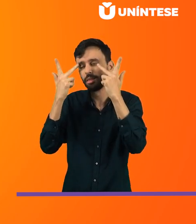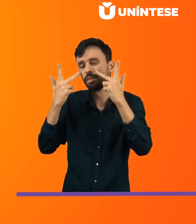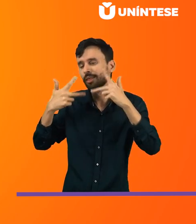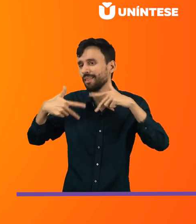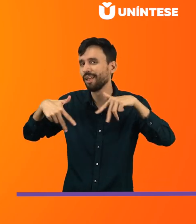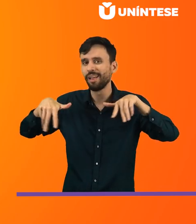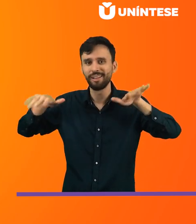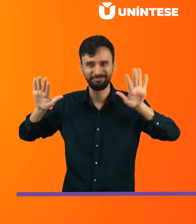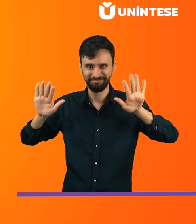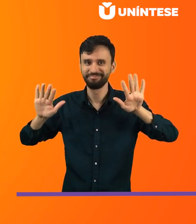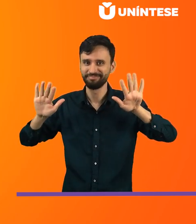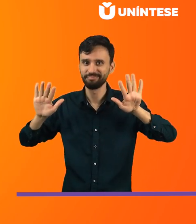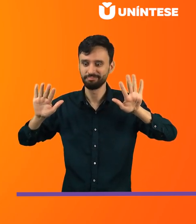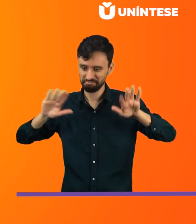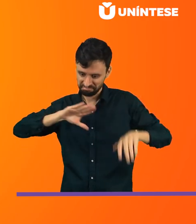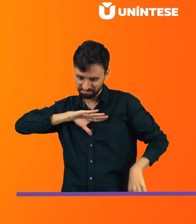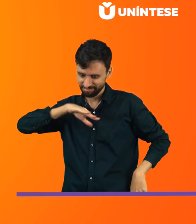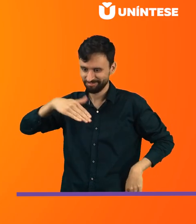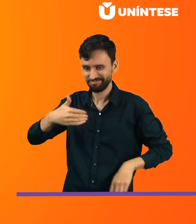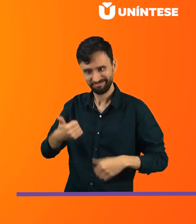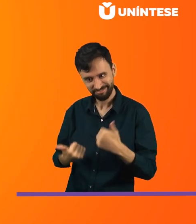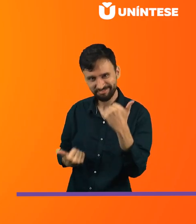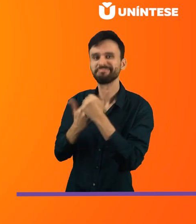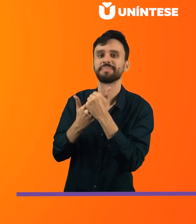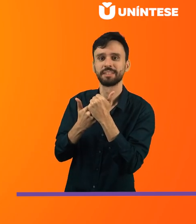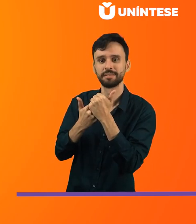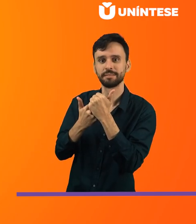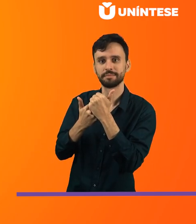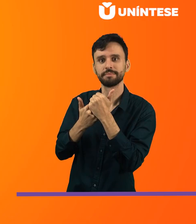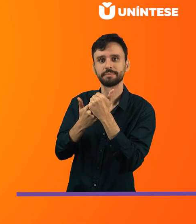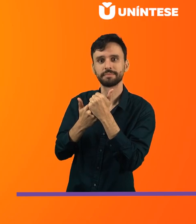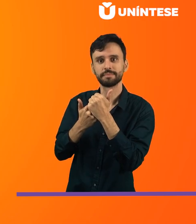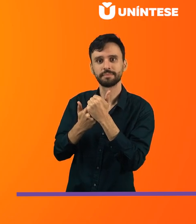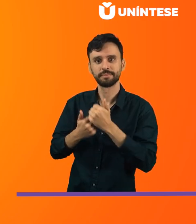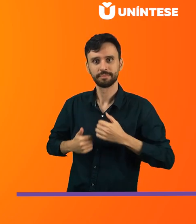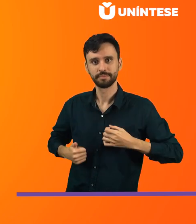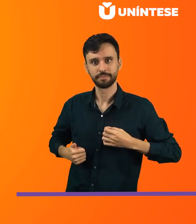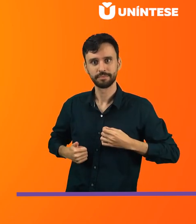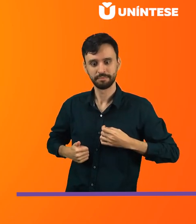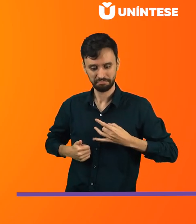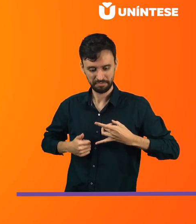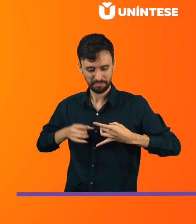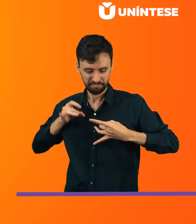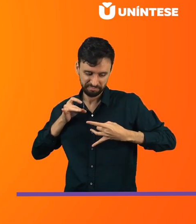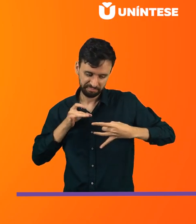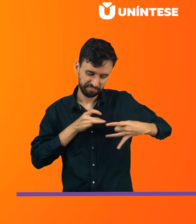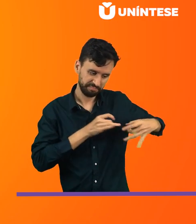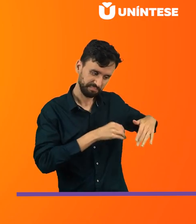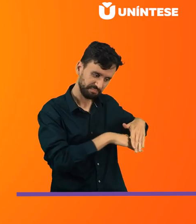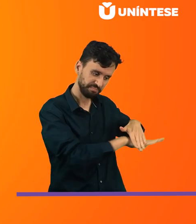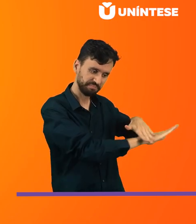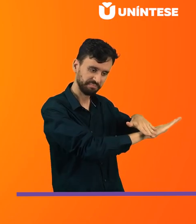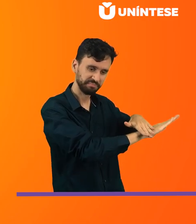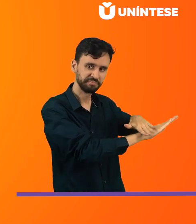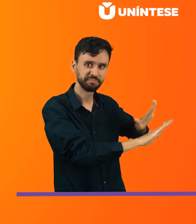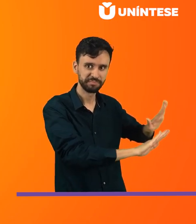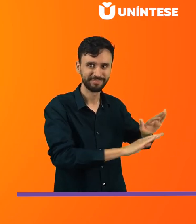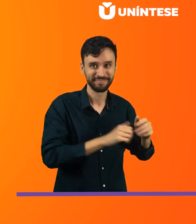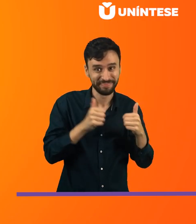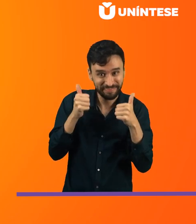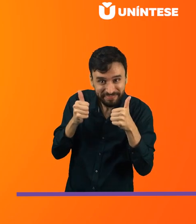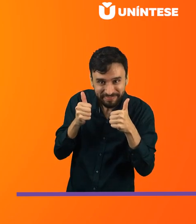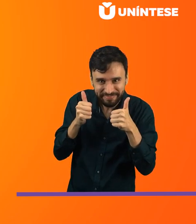tudo melhora. Deixe a coragem em primeiro lugar e coloca de lado aquele seu receio de conversar com pessoas surdas, ok?